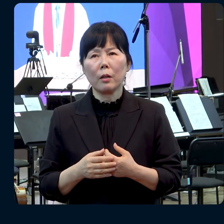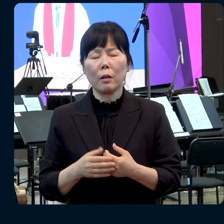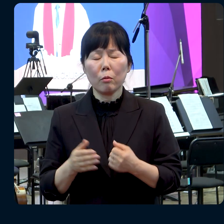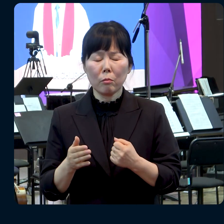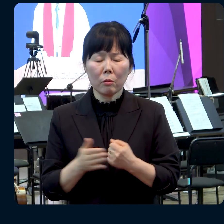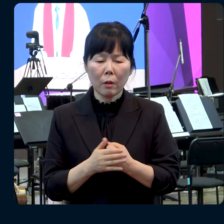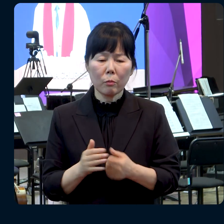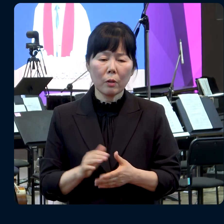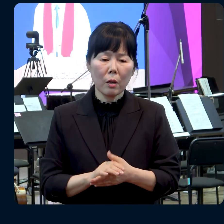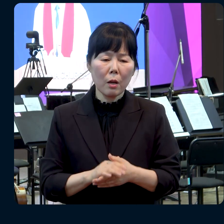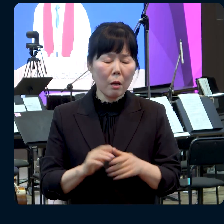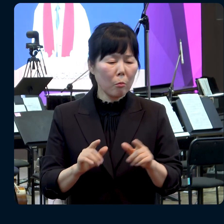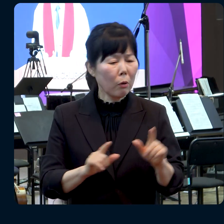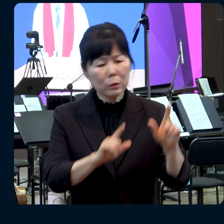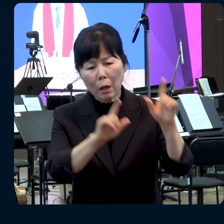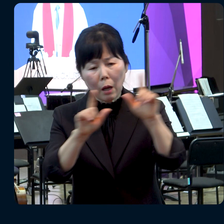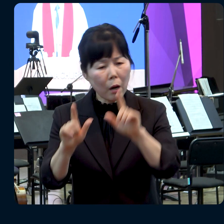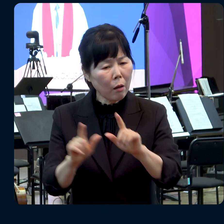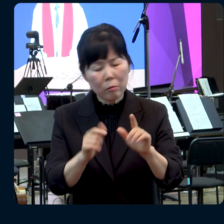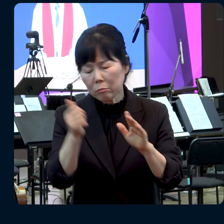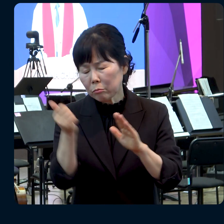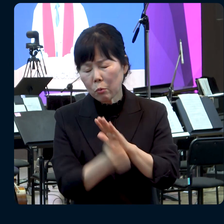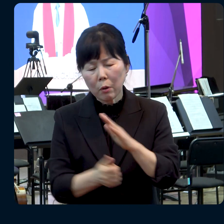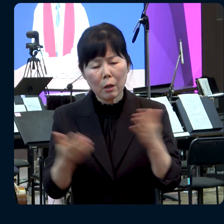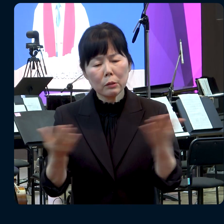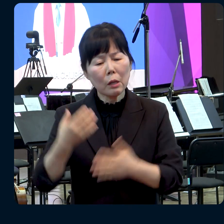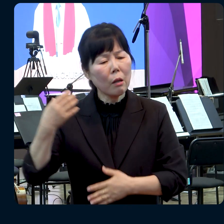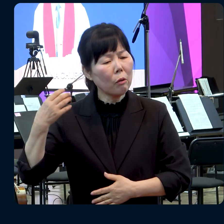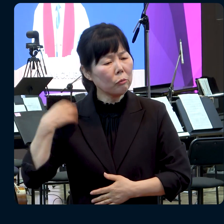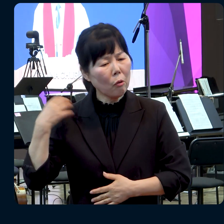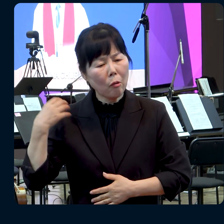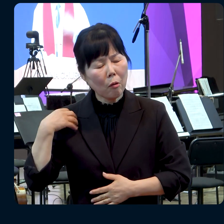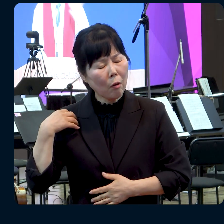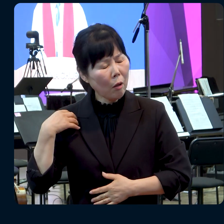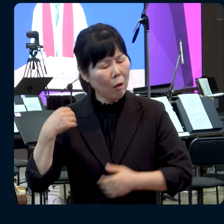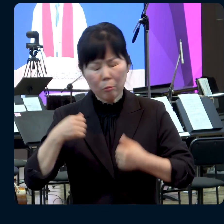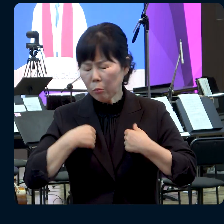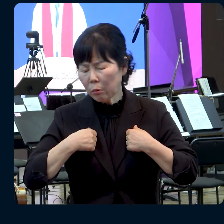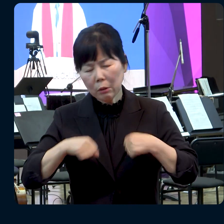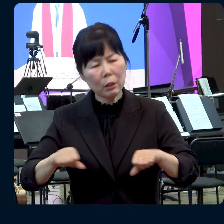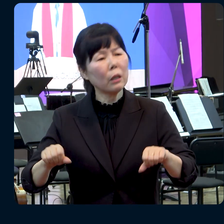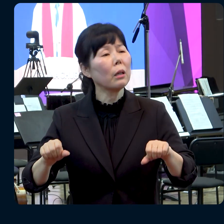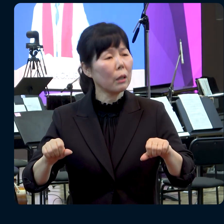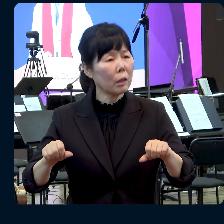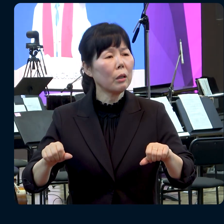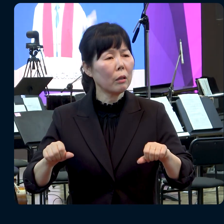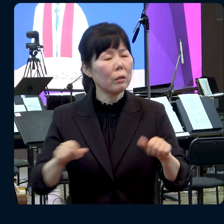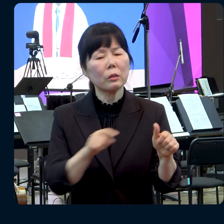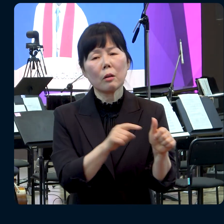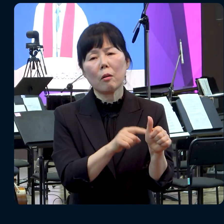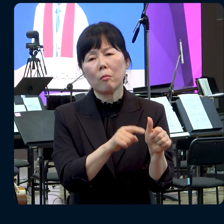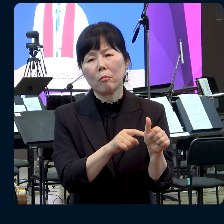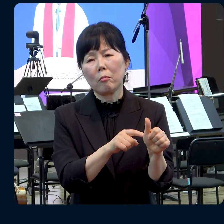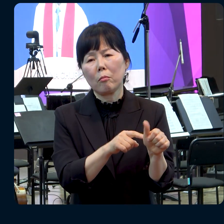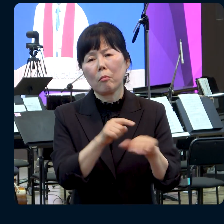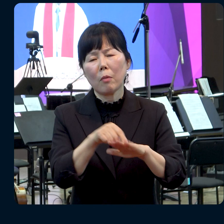도저히 삶이고 사역이고 더 지속할 수 없는 그런 마음이었어요. 그런 무너진